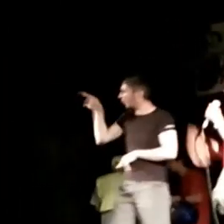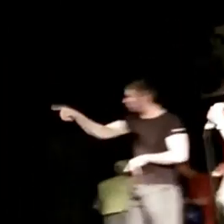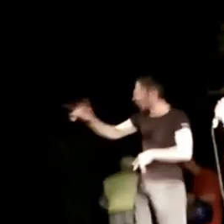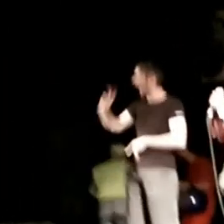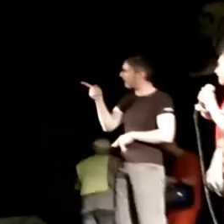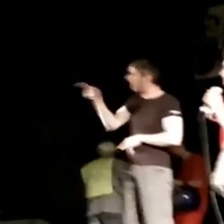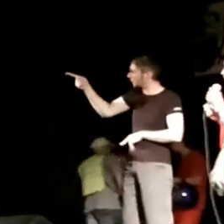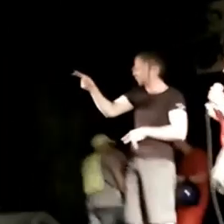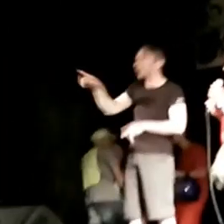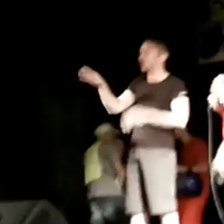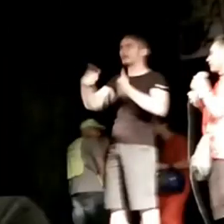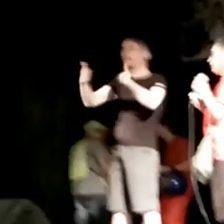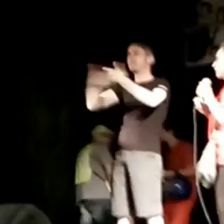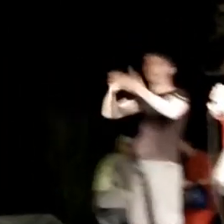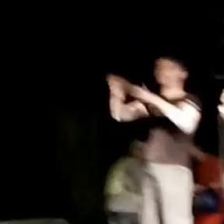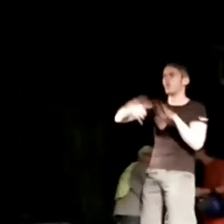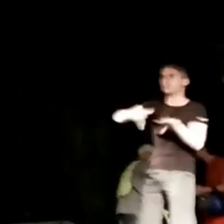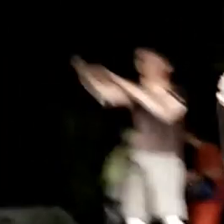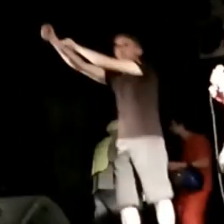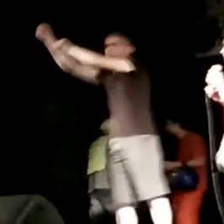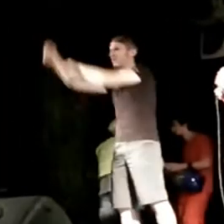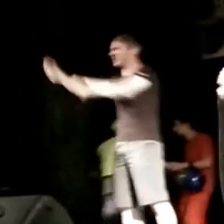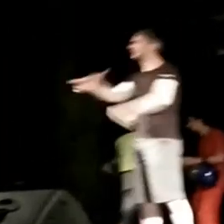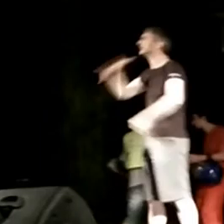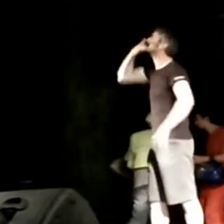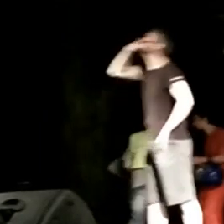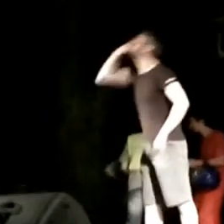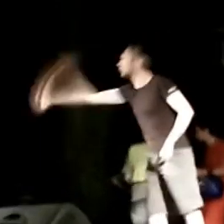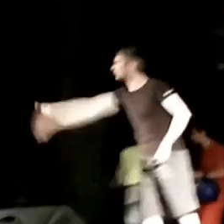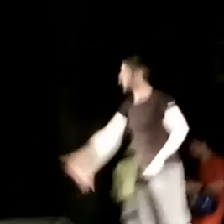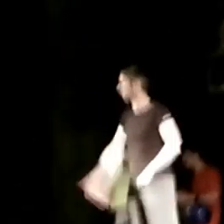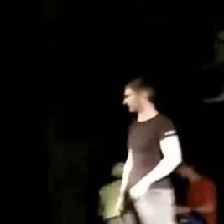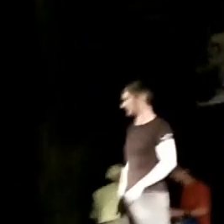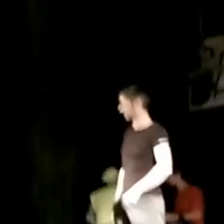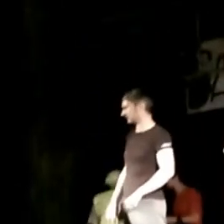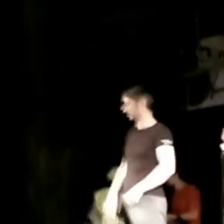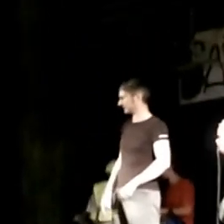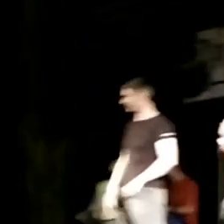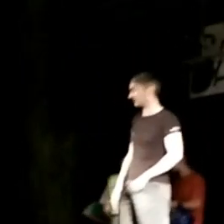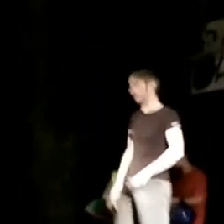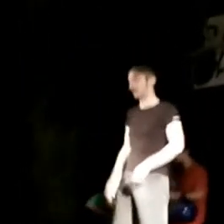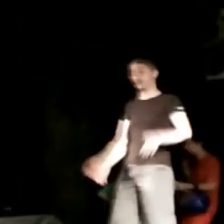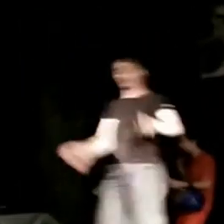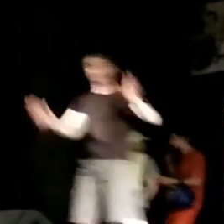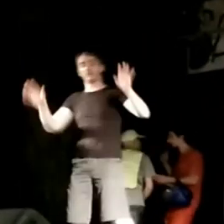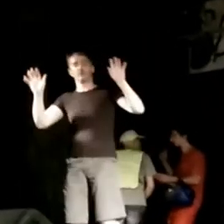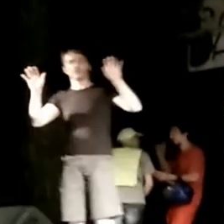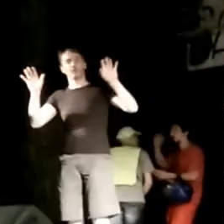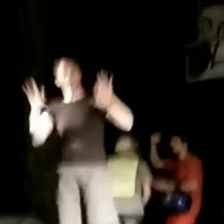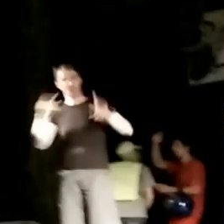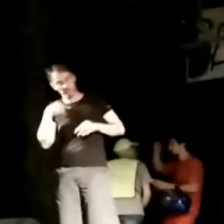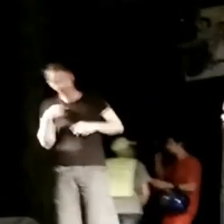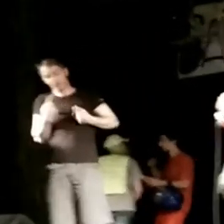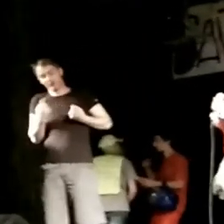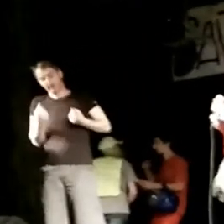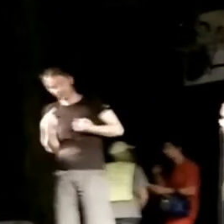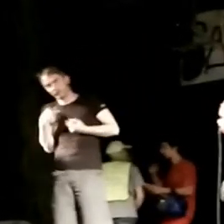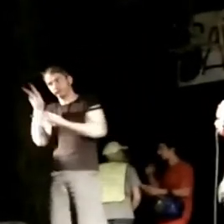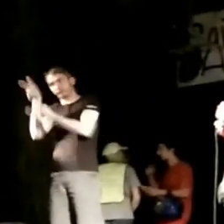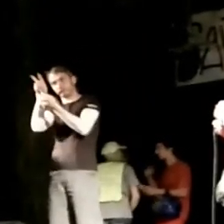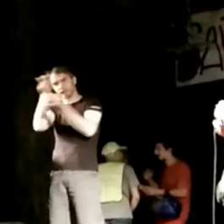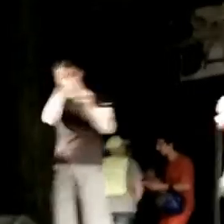llevas para Panamá. Sin vergüenza. Jo és que m'he labrat uns ingressos, uns